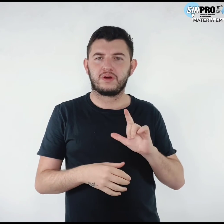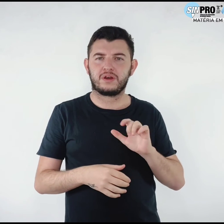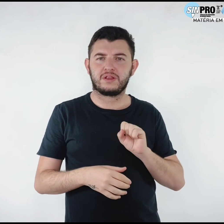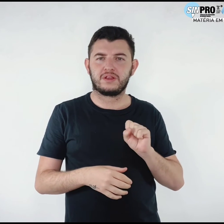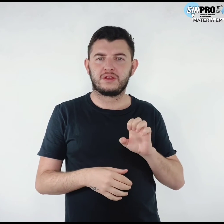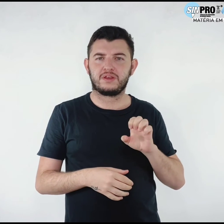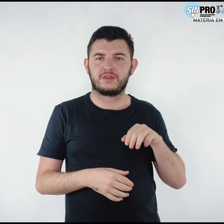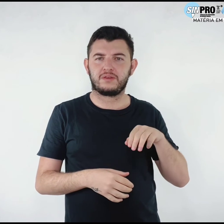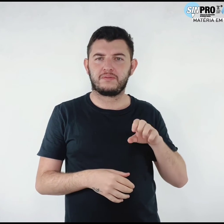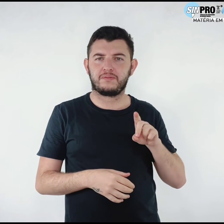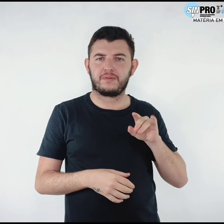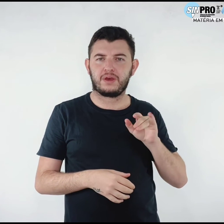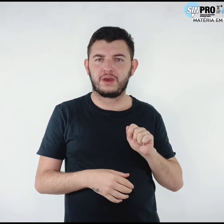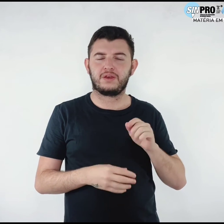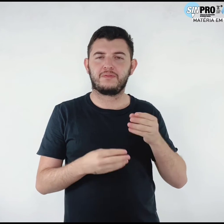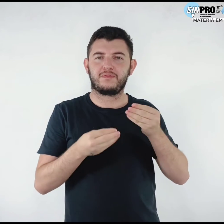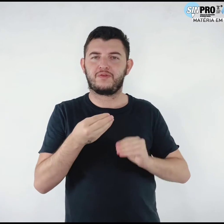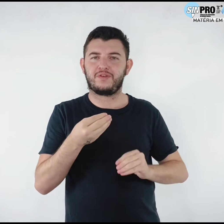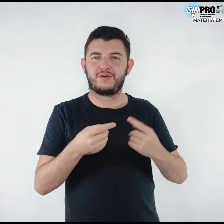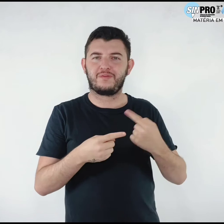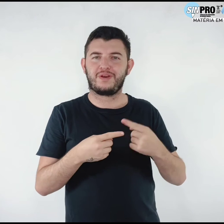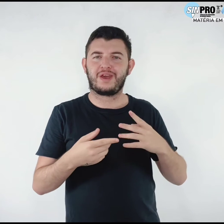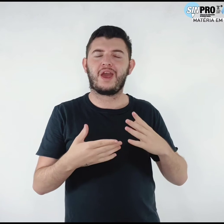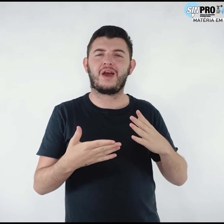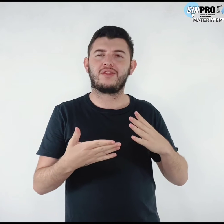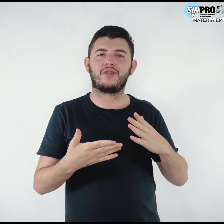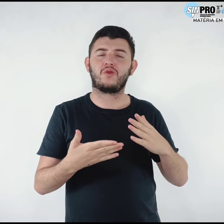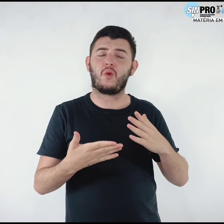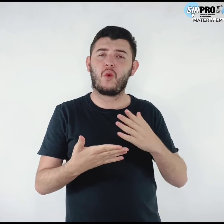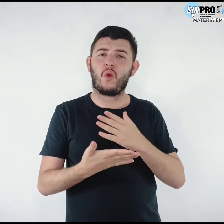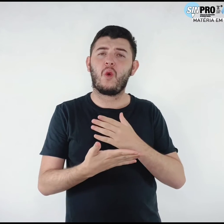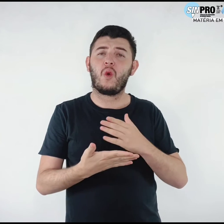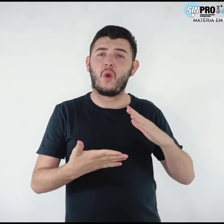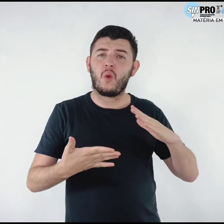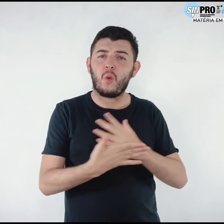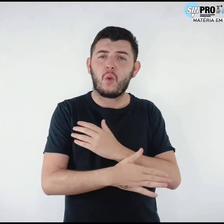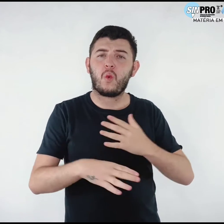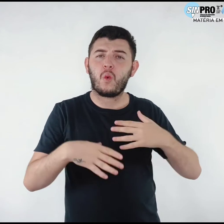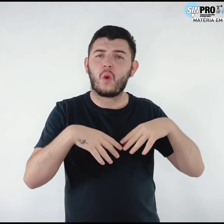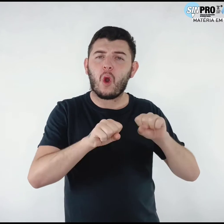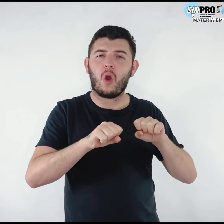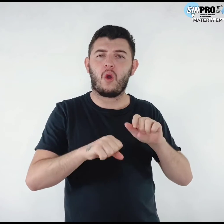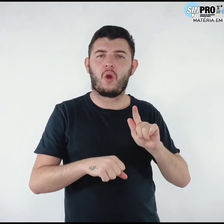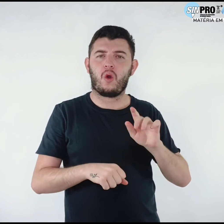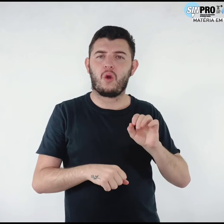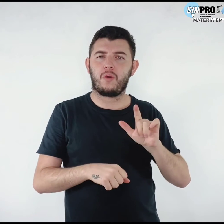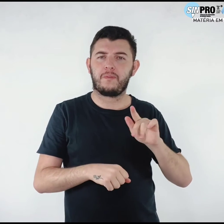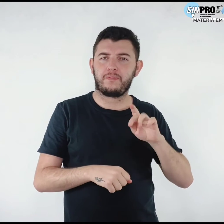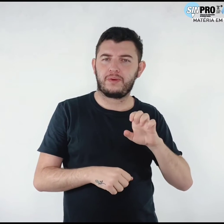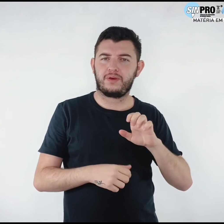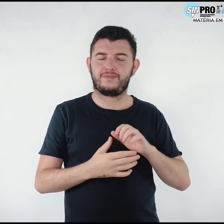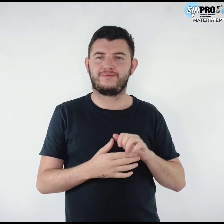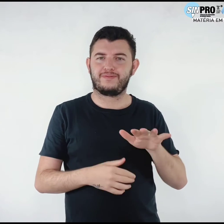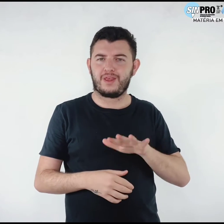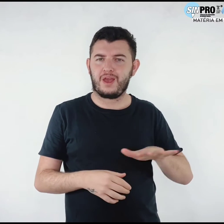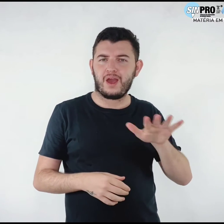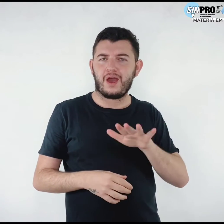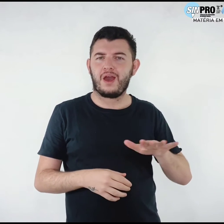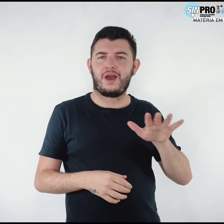golpe. No mundo capitalista, tudo é mercadoria e tem preço caro. Um golpe